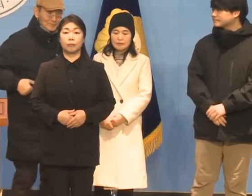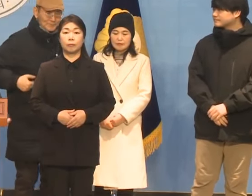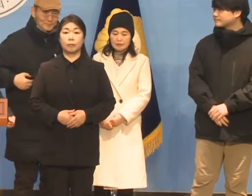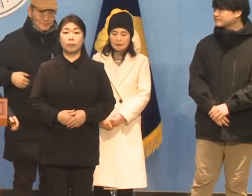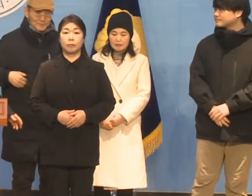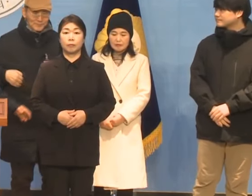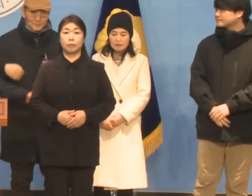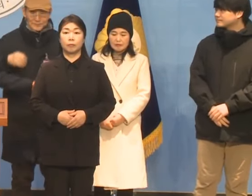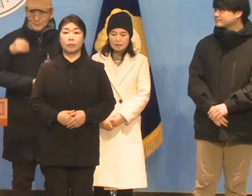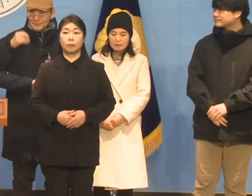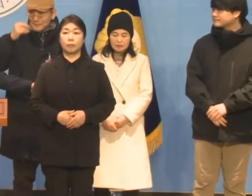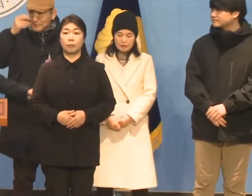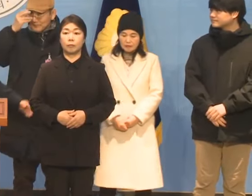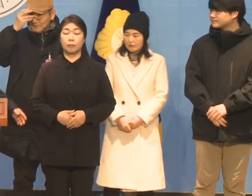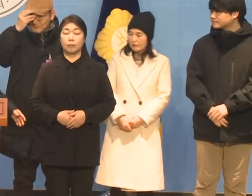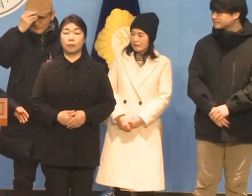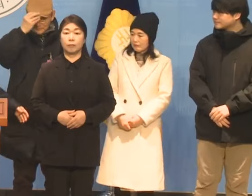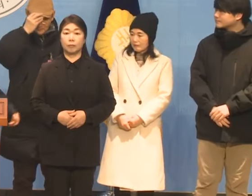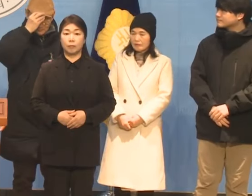안 보이니까